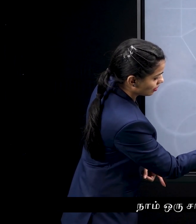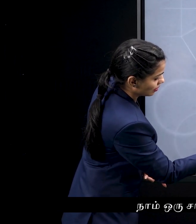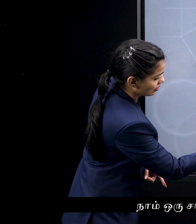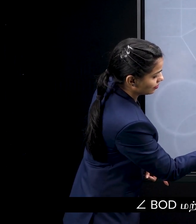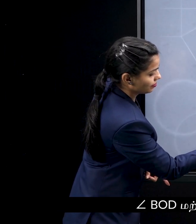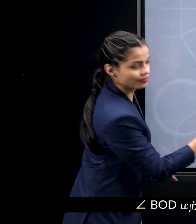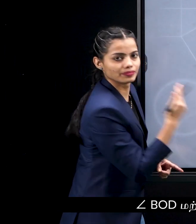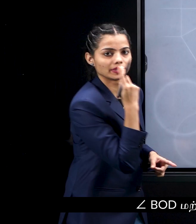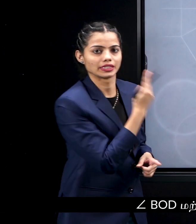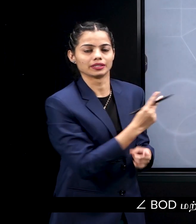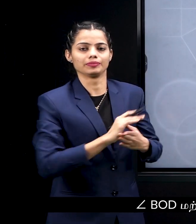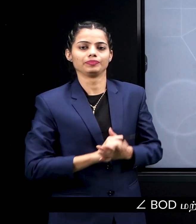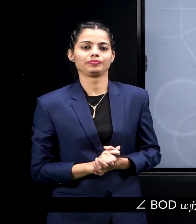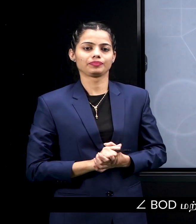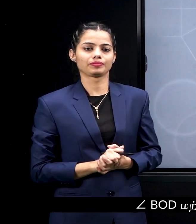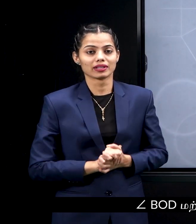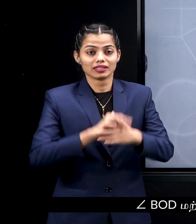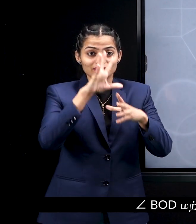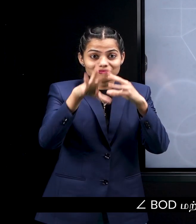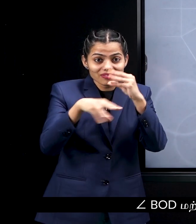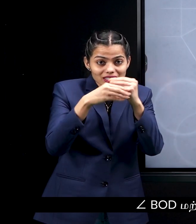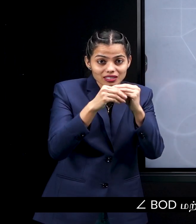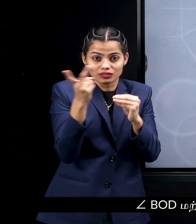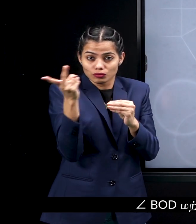BOD மற்றும் குறுங்கோணம் AOD ஆகியவை நிரப்பு கோணங்கள்.